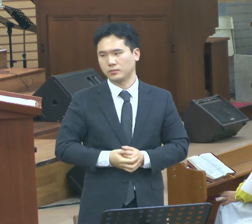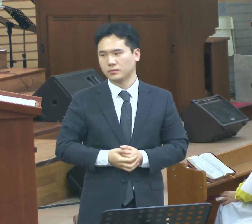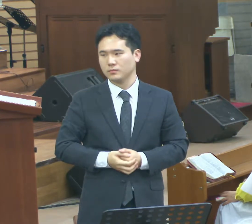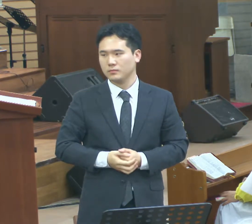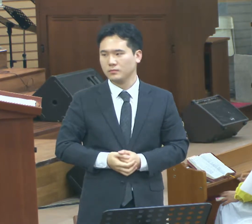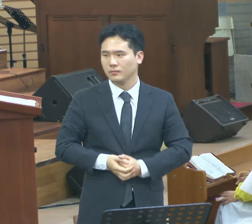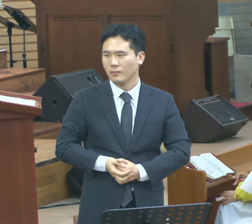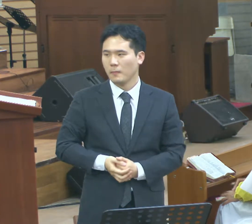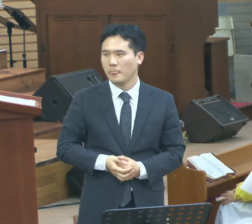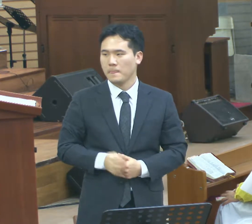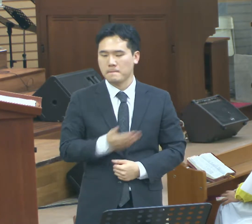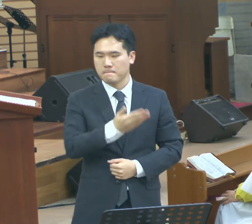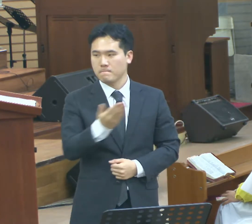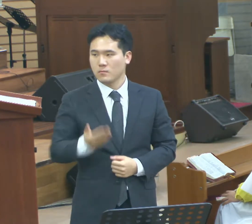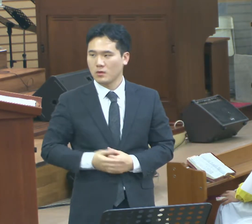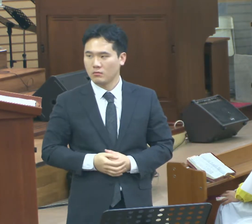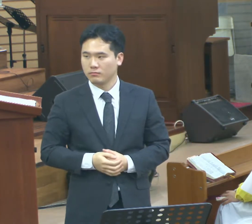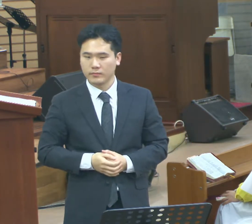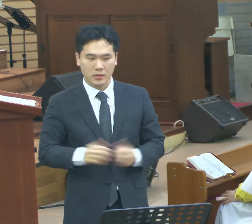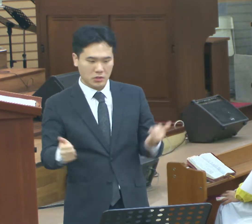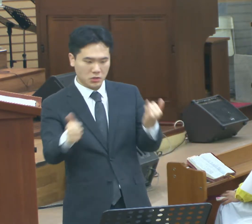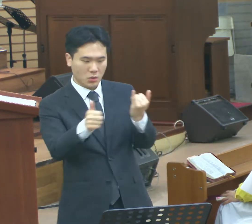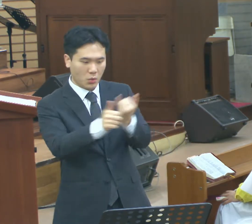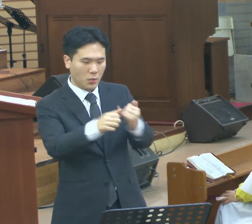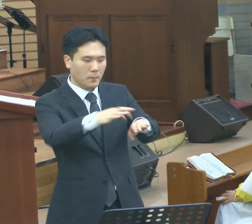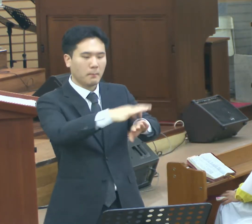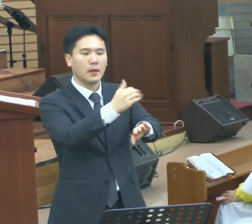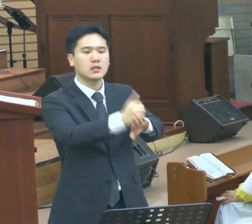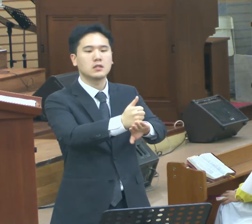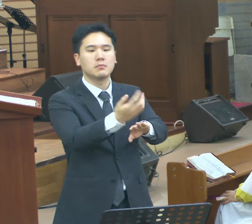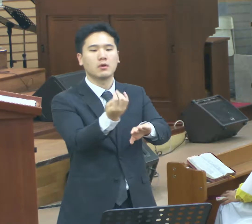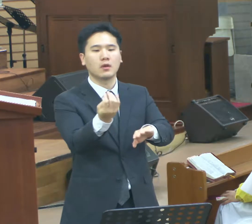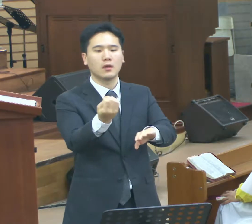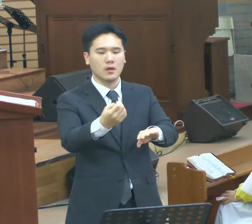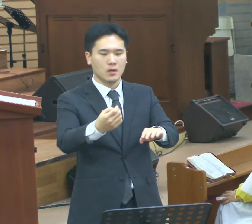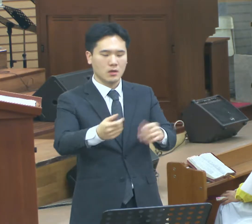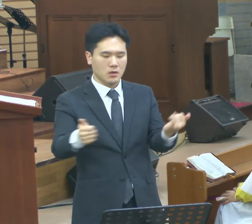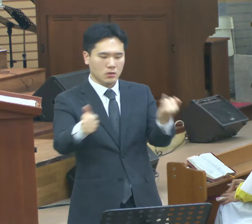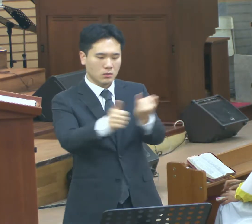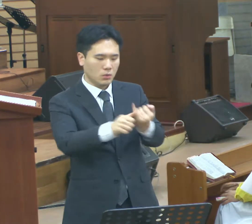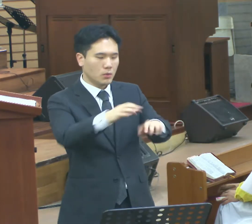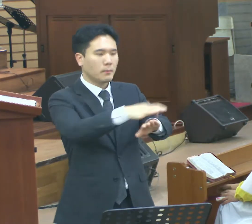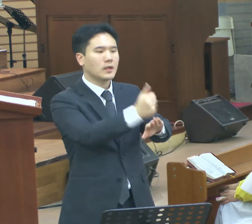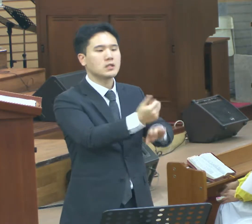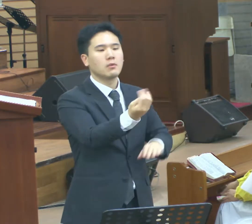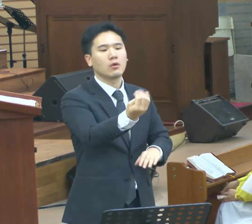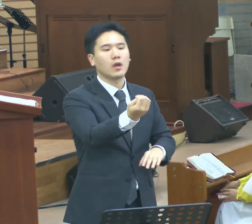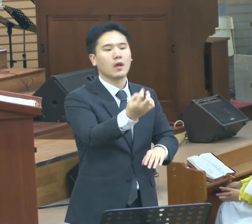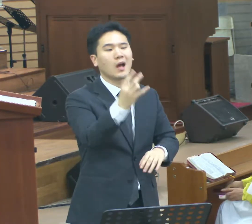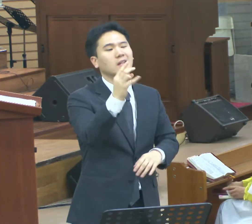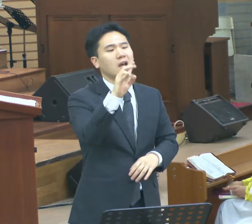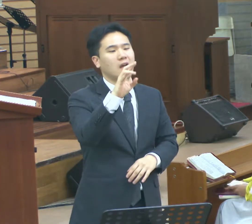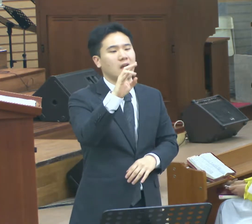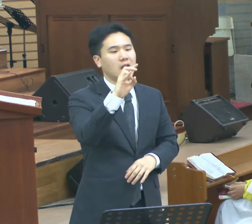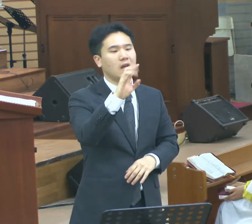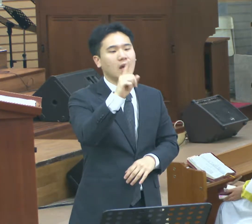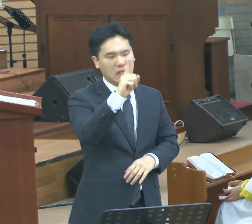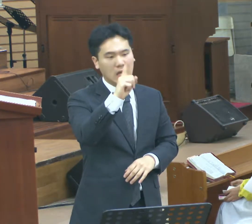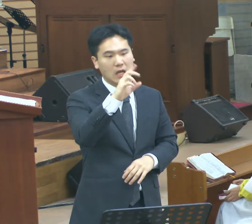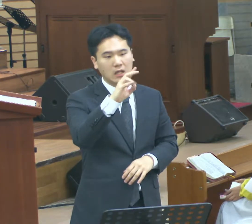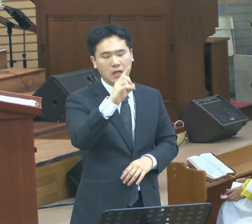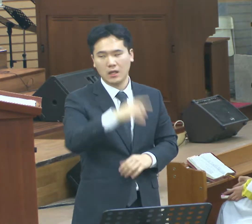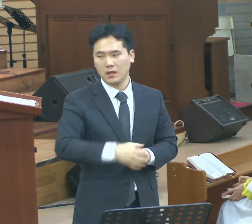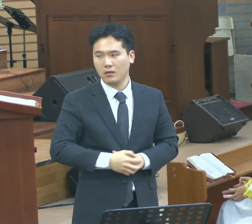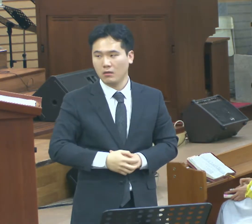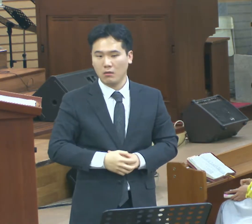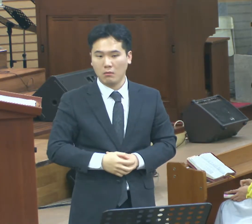결혼 반지 몇 개? 결혼 반지? 결혼식 때 받은 반지 몇 개? 하나요. 목사님